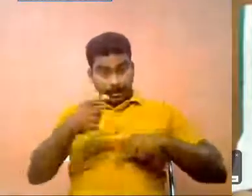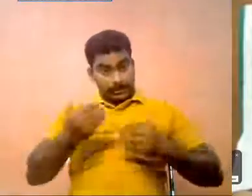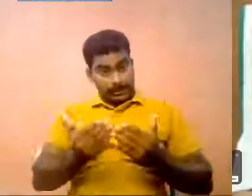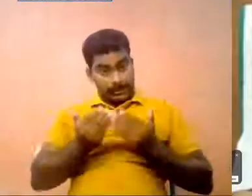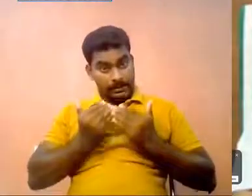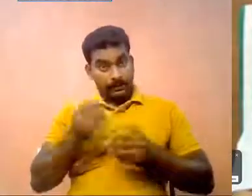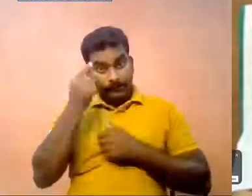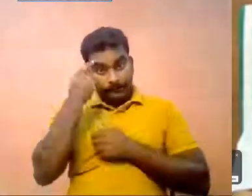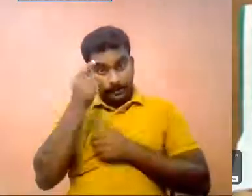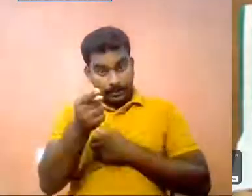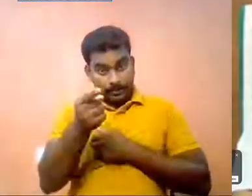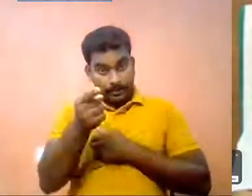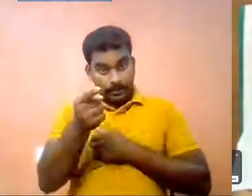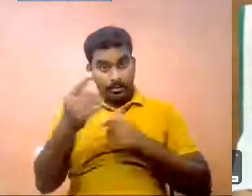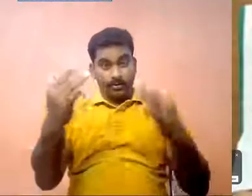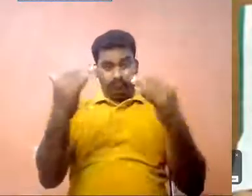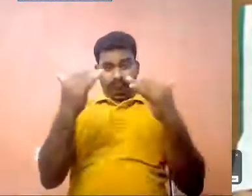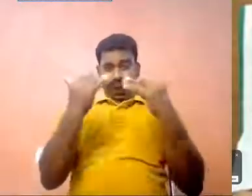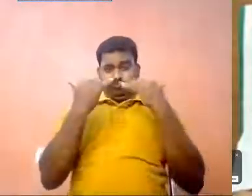അത് ബാധിക്കാതിരിക്കാൻ